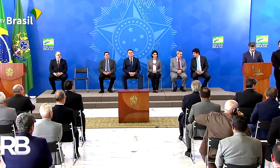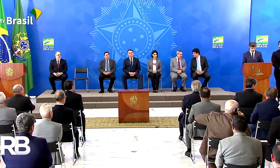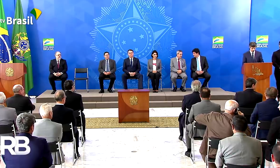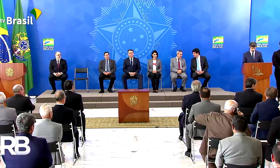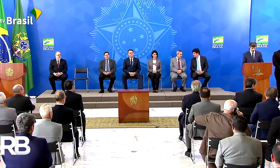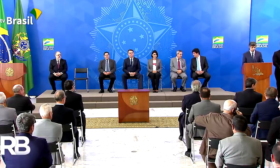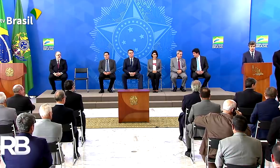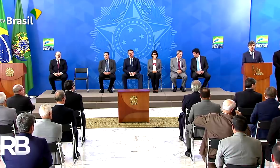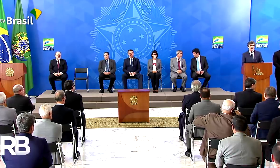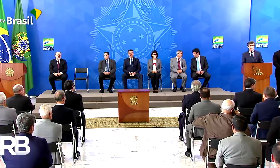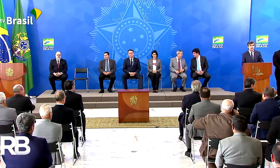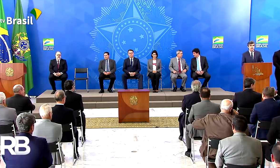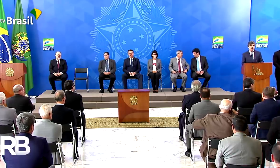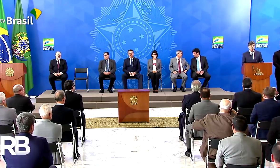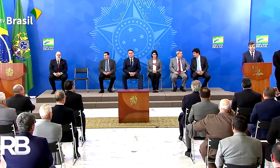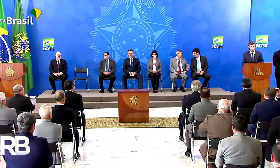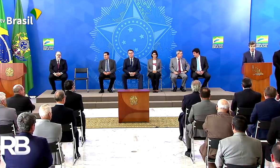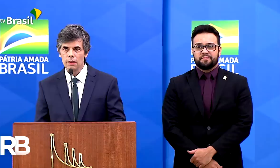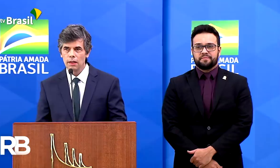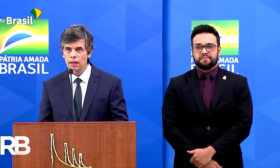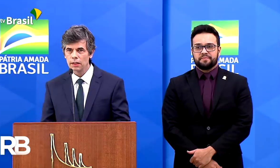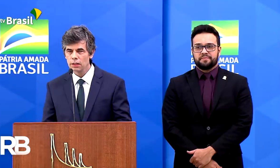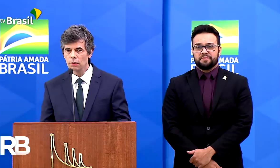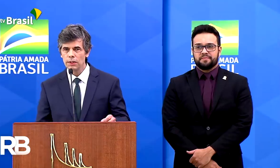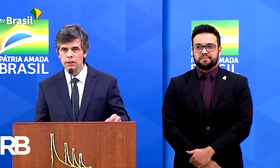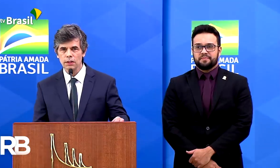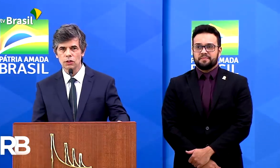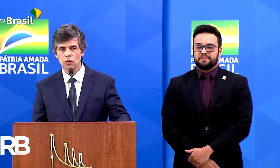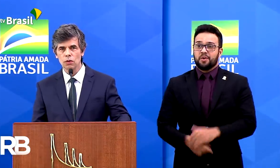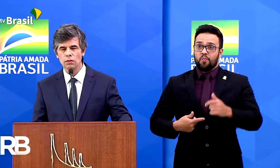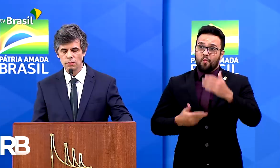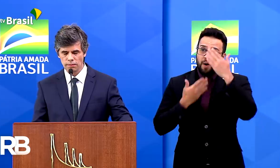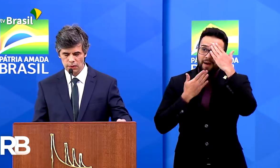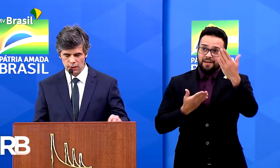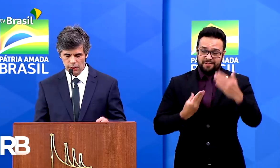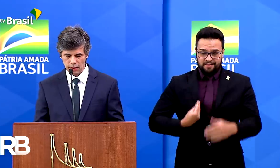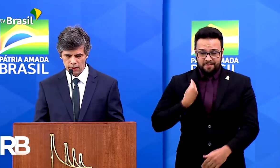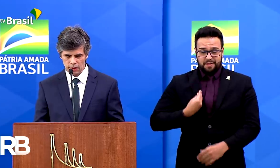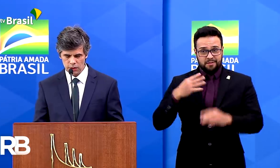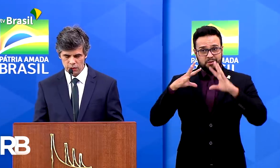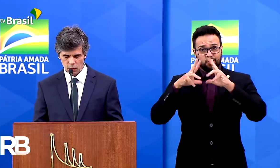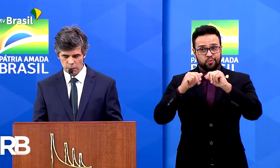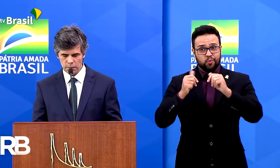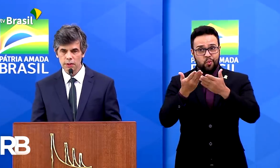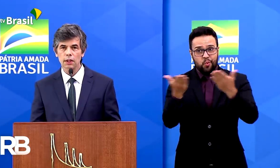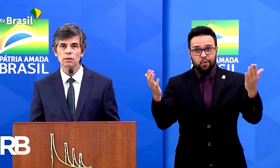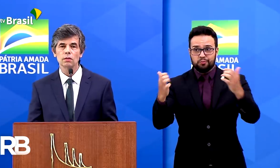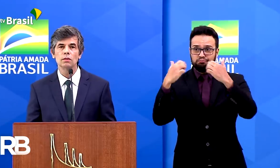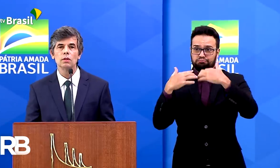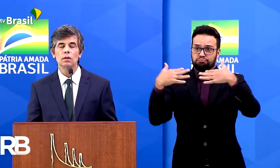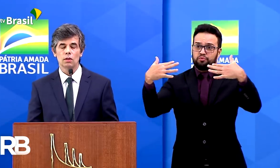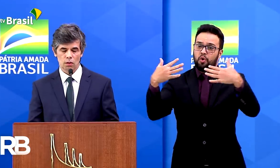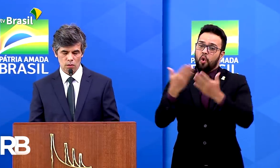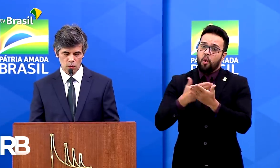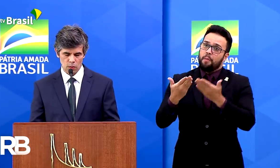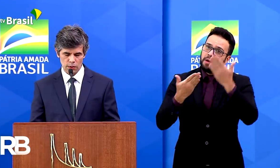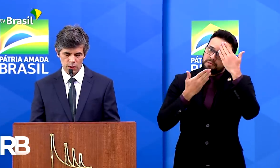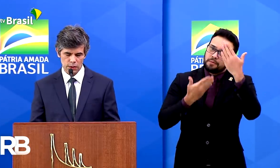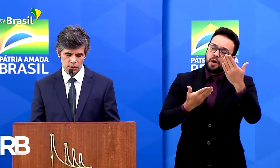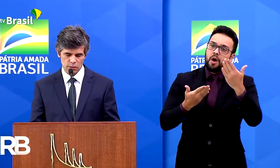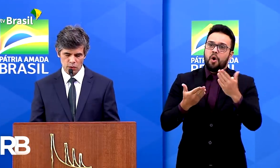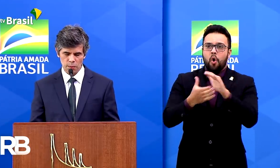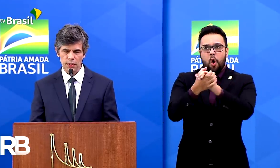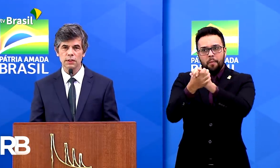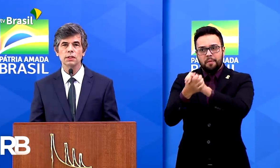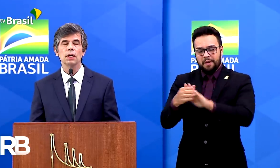explicou que a pobreza de informações sobre a doença provoca ansiedade na população e que o combate ao coronavírus precisa de